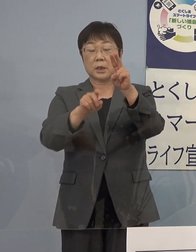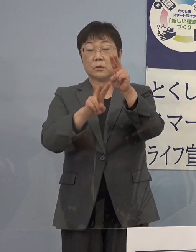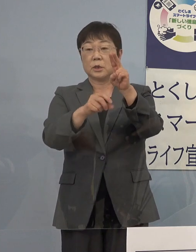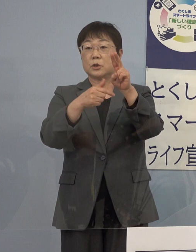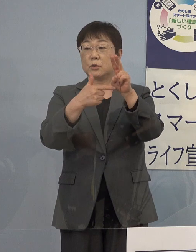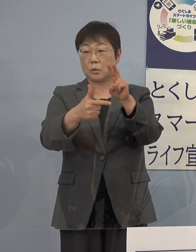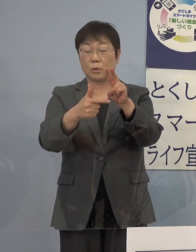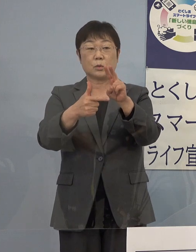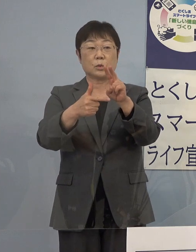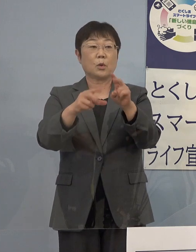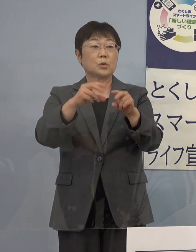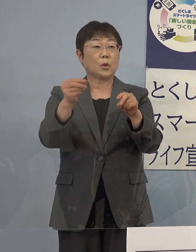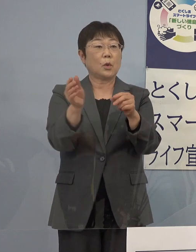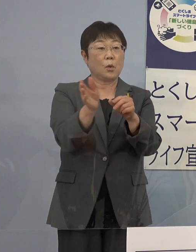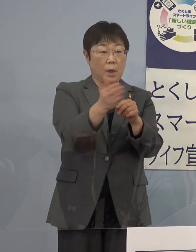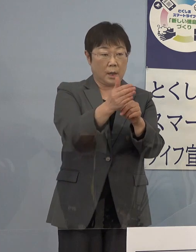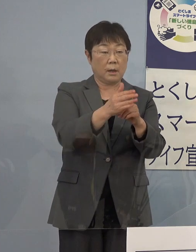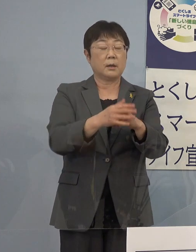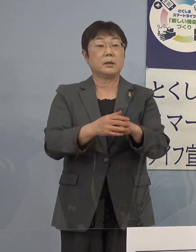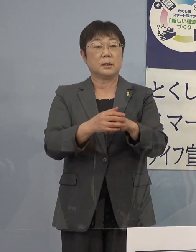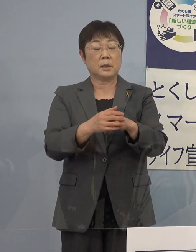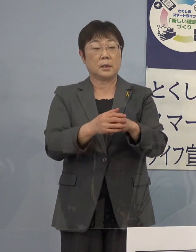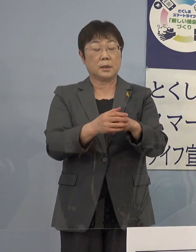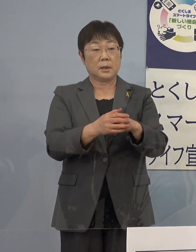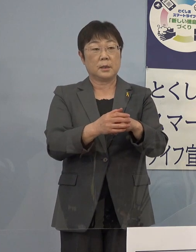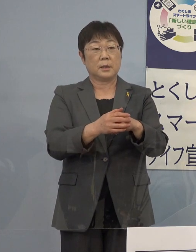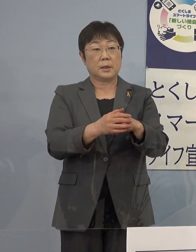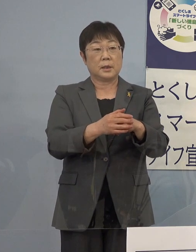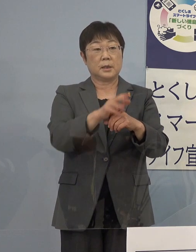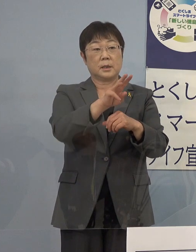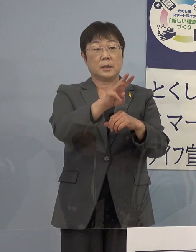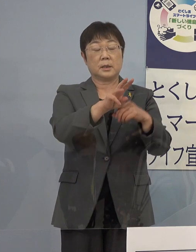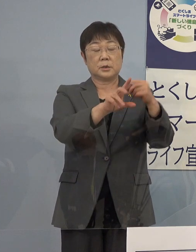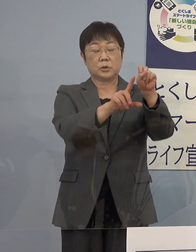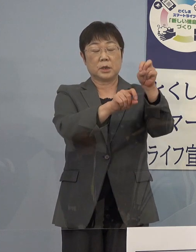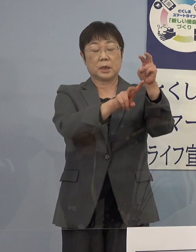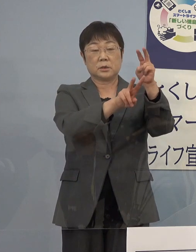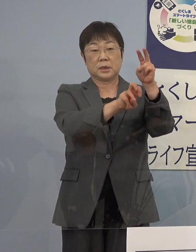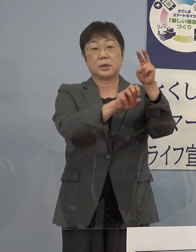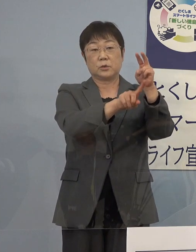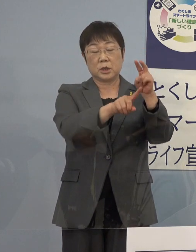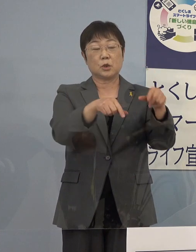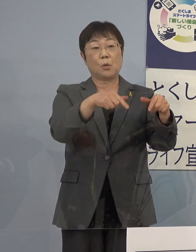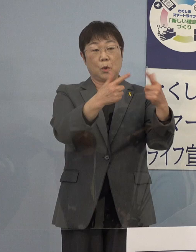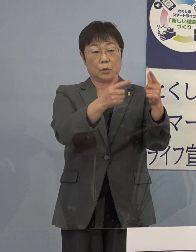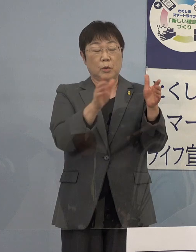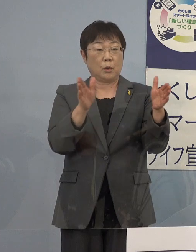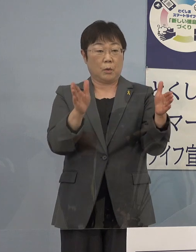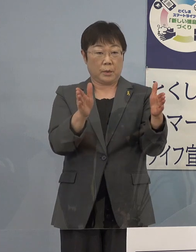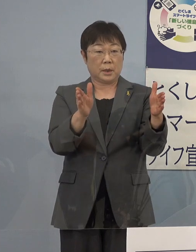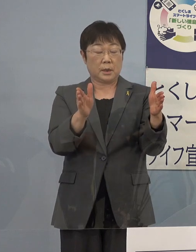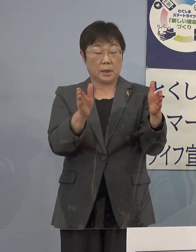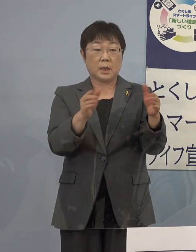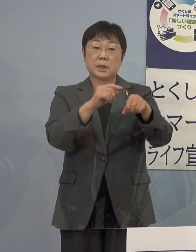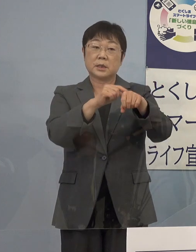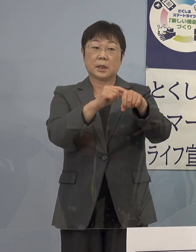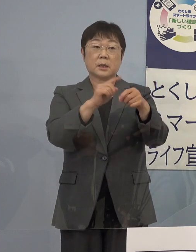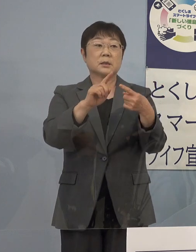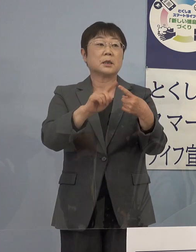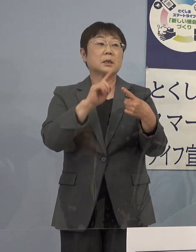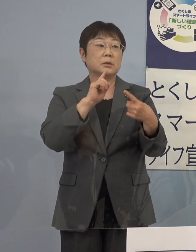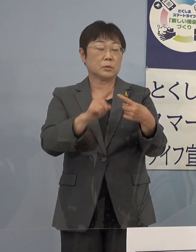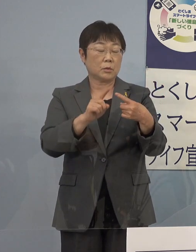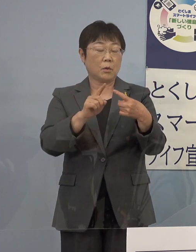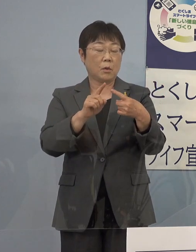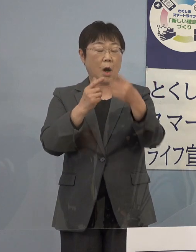曜日から31日木曜日、時間的には先ほど